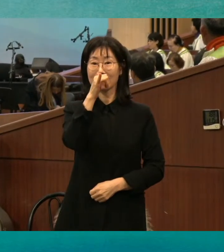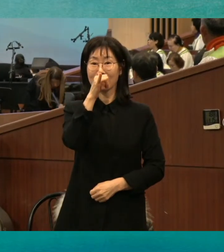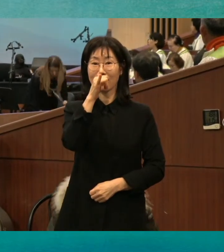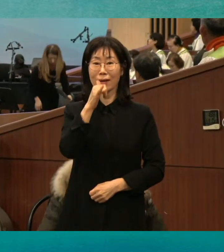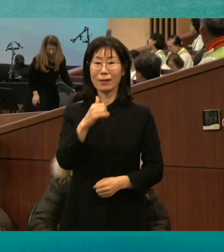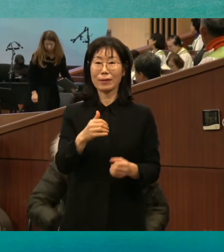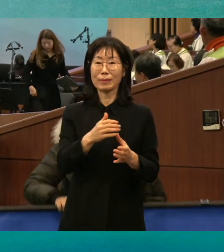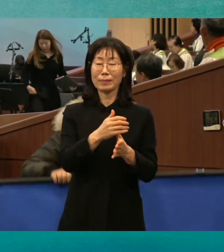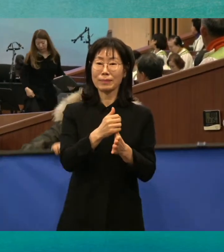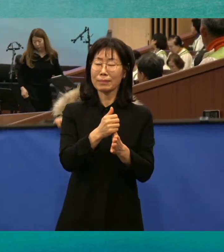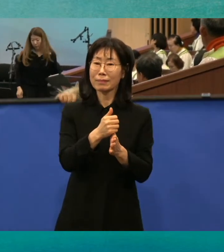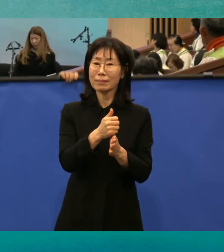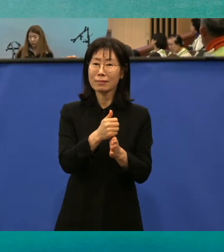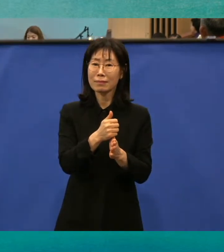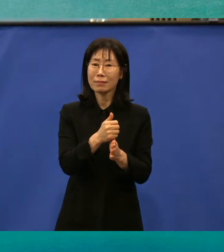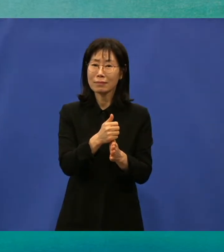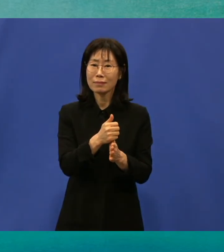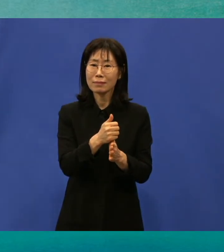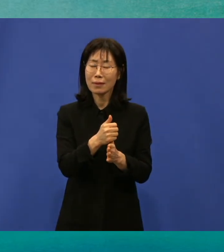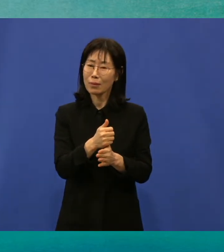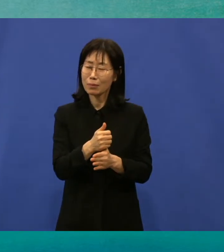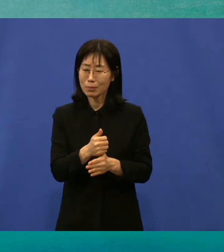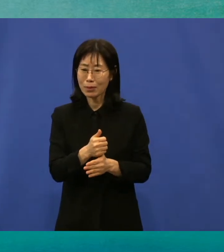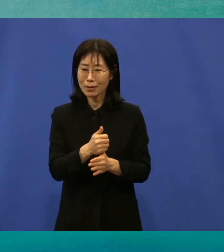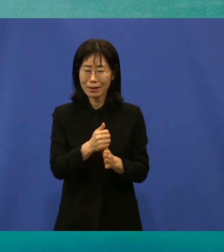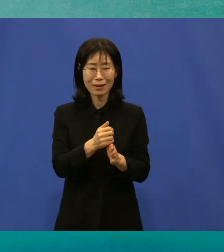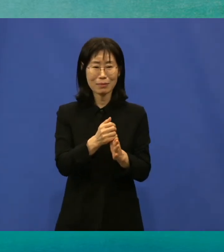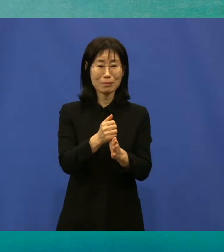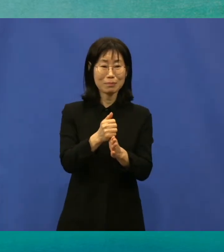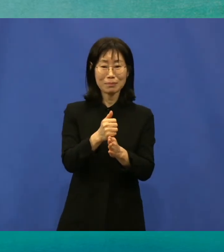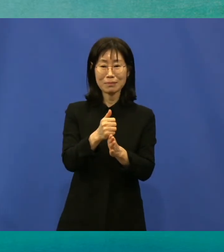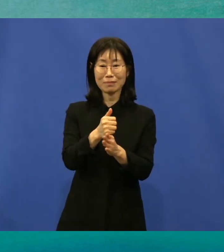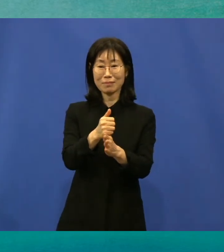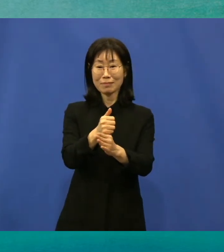요나가 즐겨 먹던 왕만두, 예.